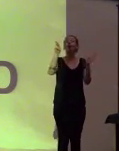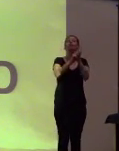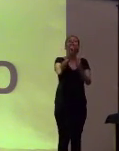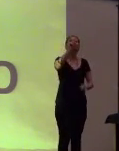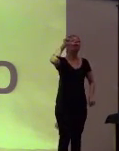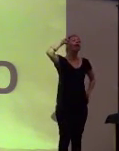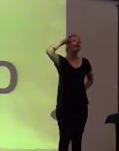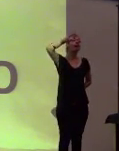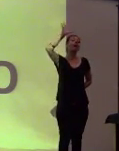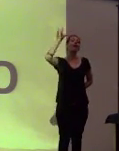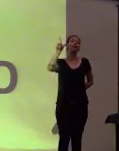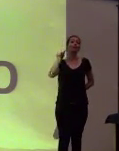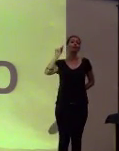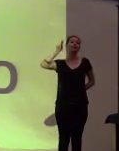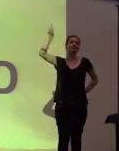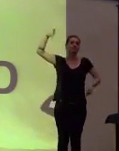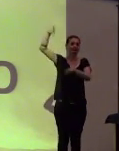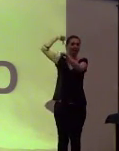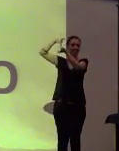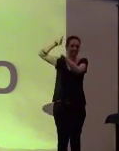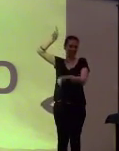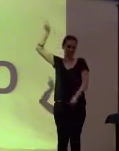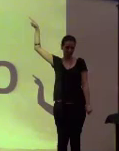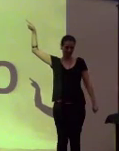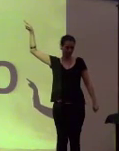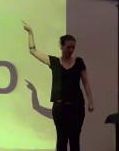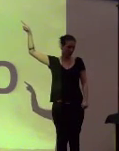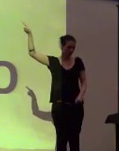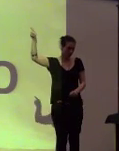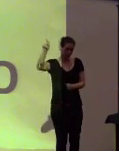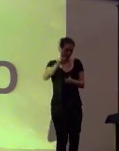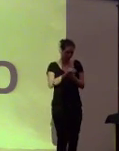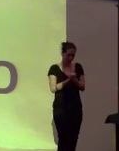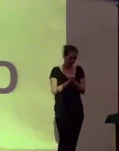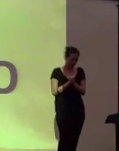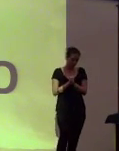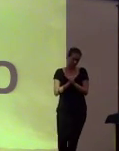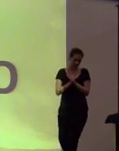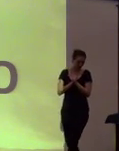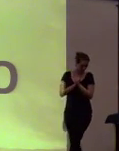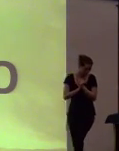Então a história é originária da África, daquele país.